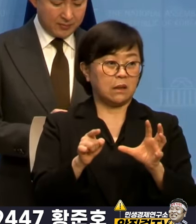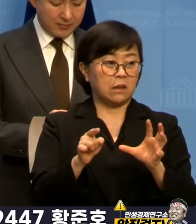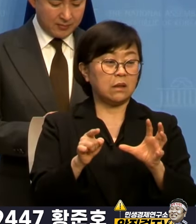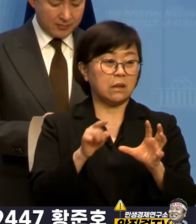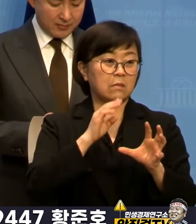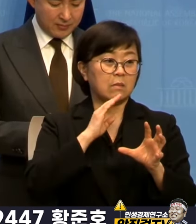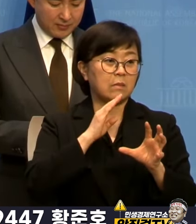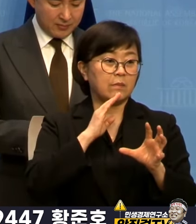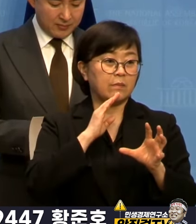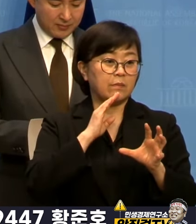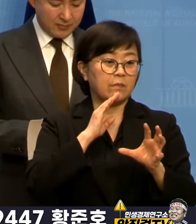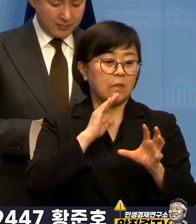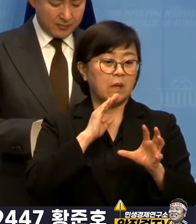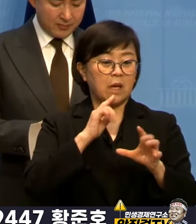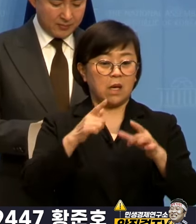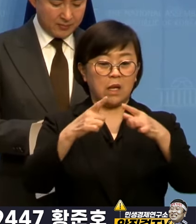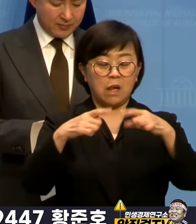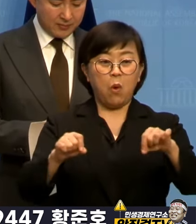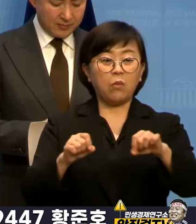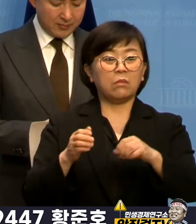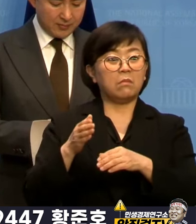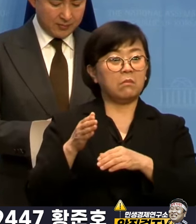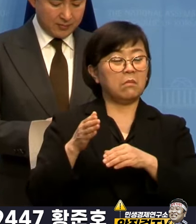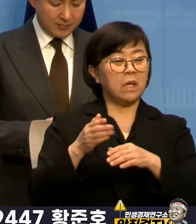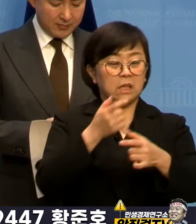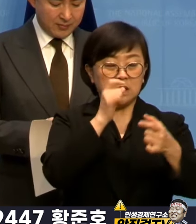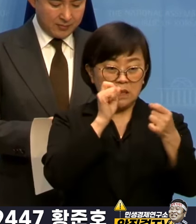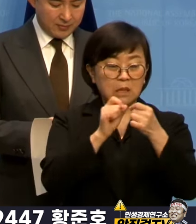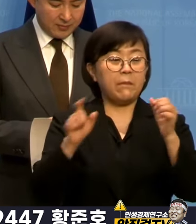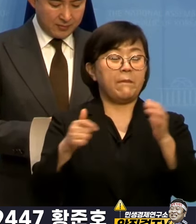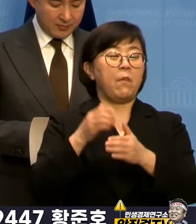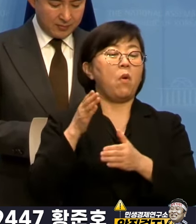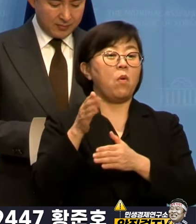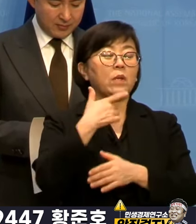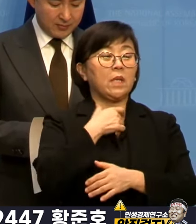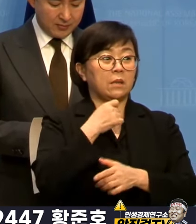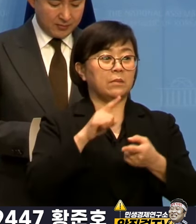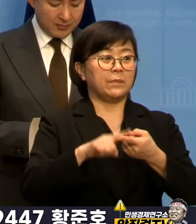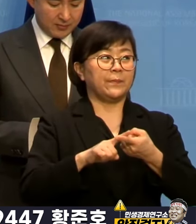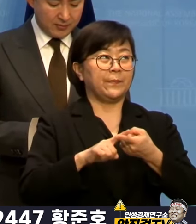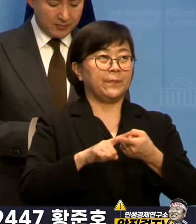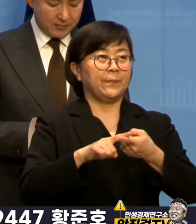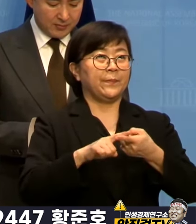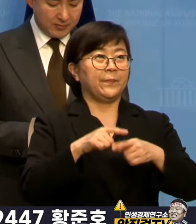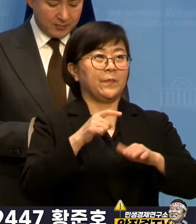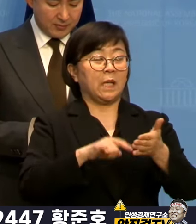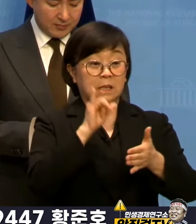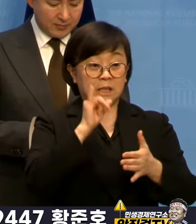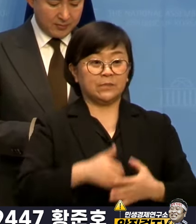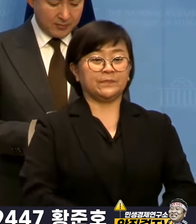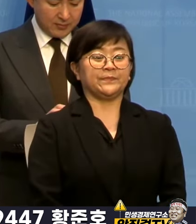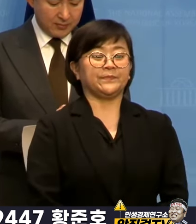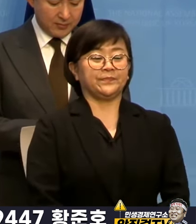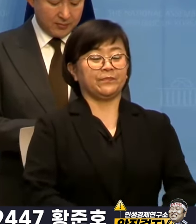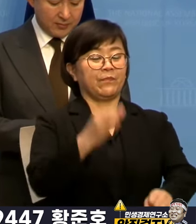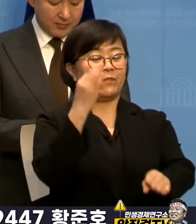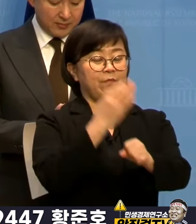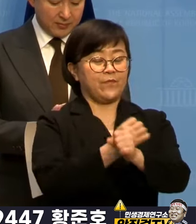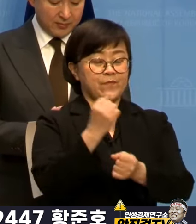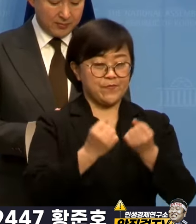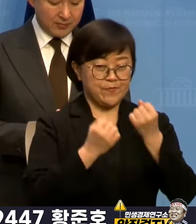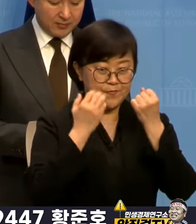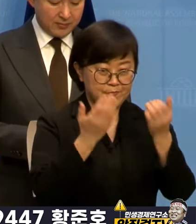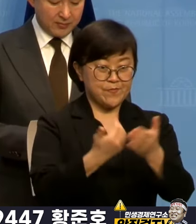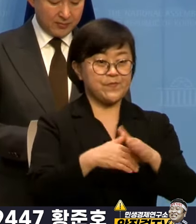이렇게 친일파 같은 말만 하는 후보들을 모아놨는지 그 부분에 대해서 저희가 간단하게 브리핑을 하도록